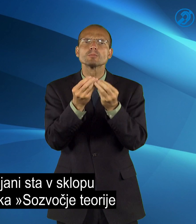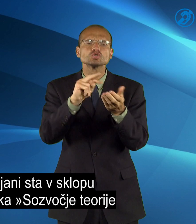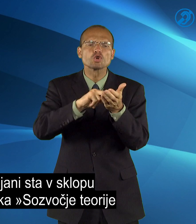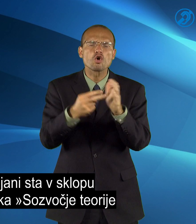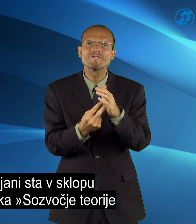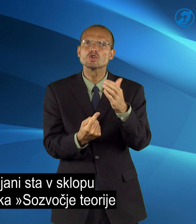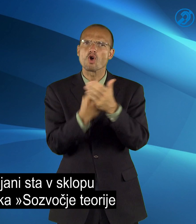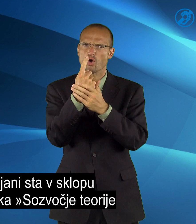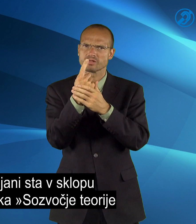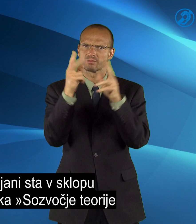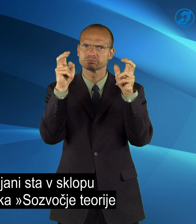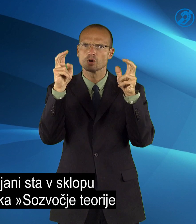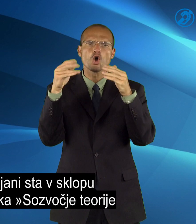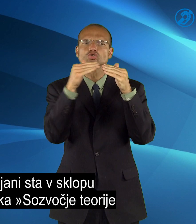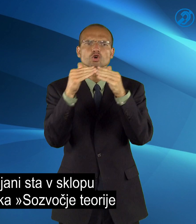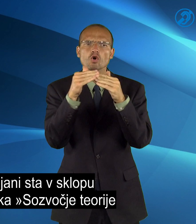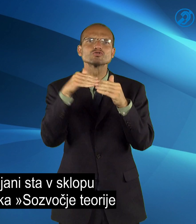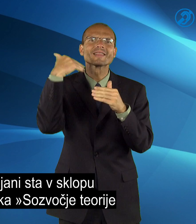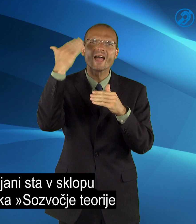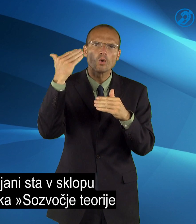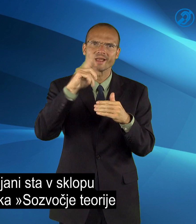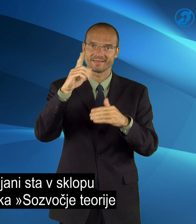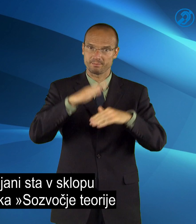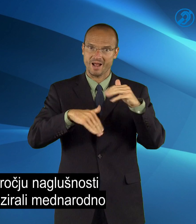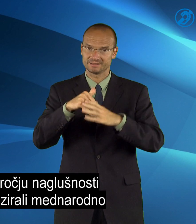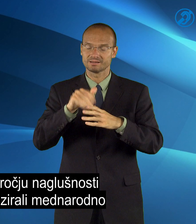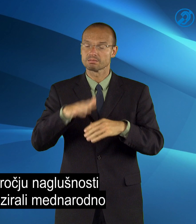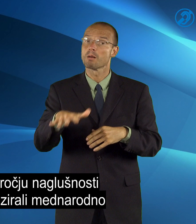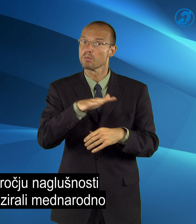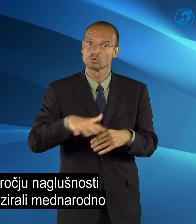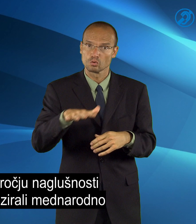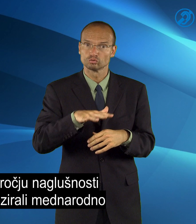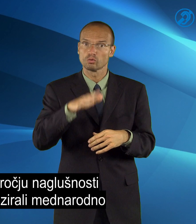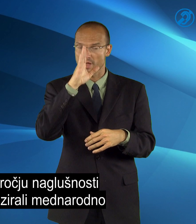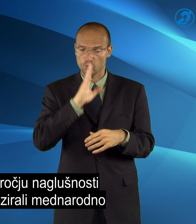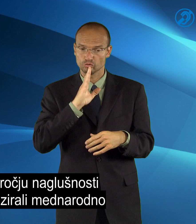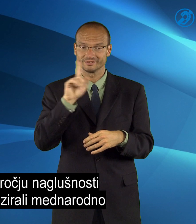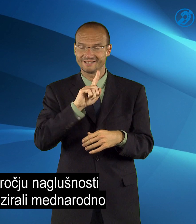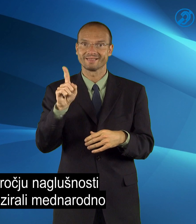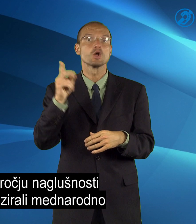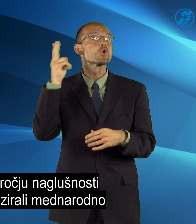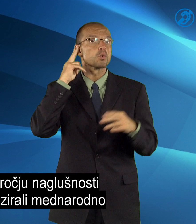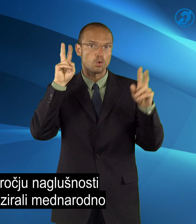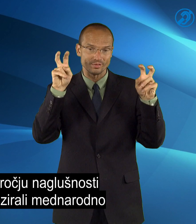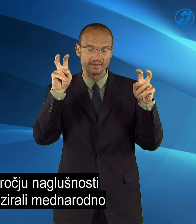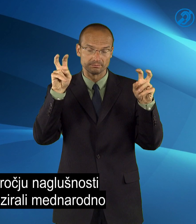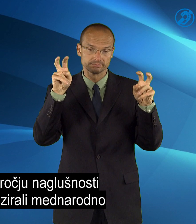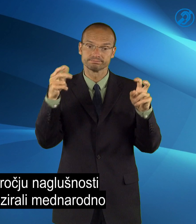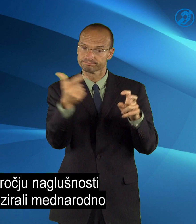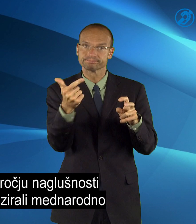dogodka Sozvočje teorije in prakse na področju naglušnosti in gluhote organizirali mednarodno konferenco o